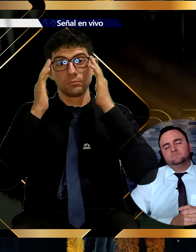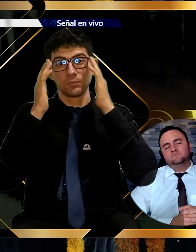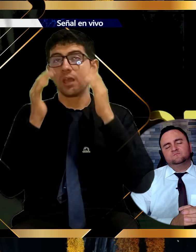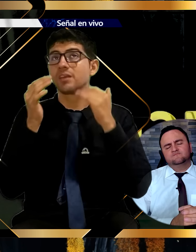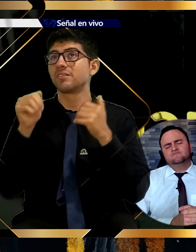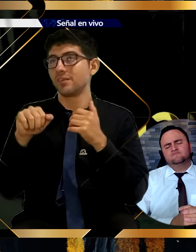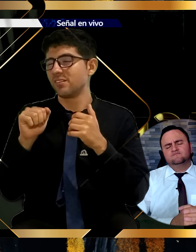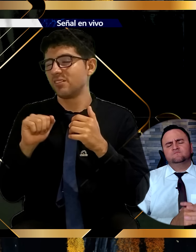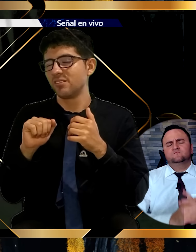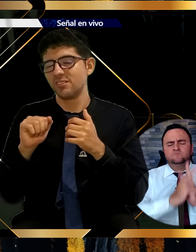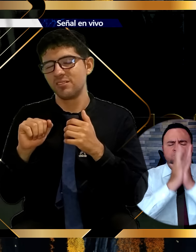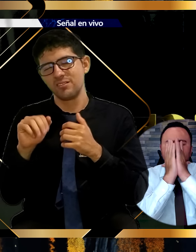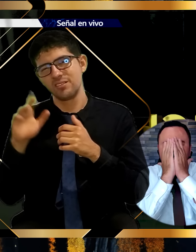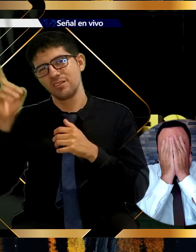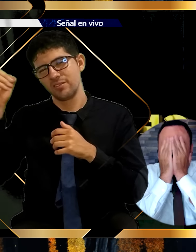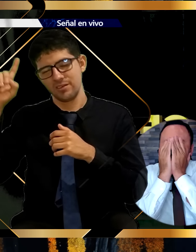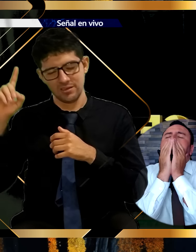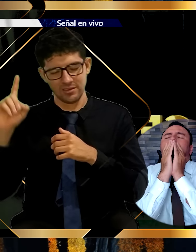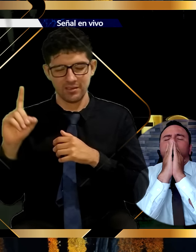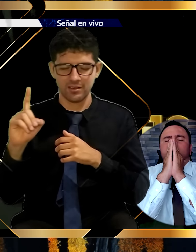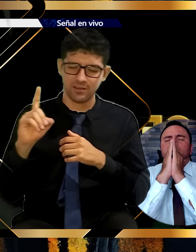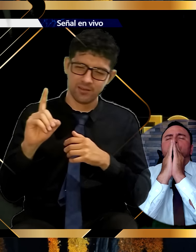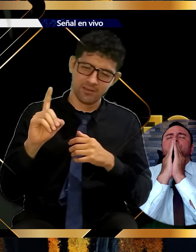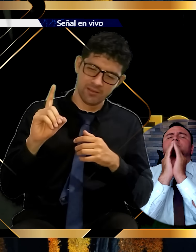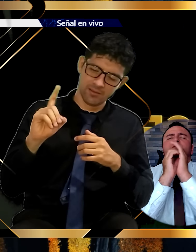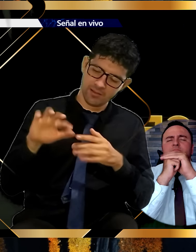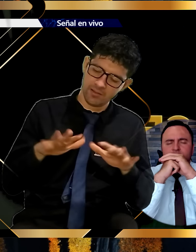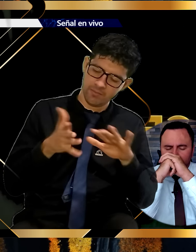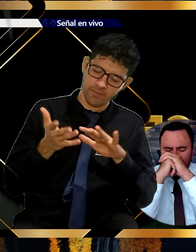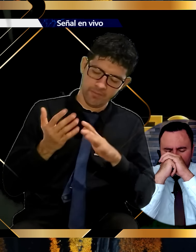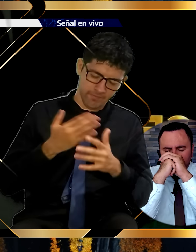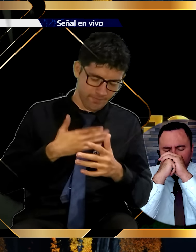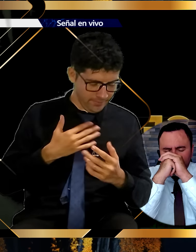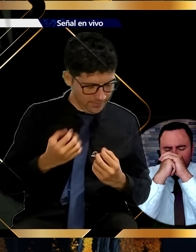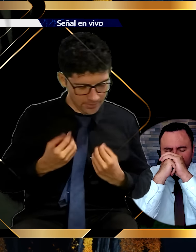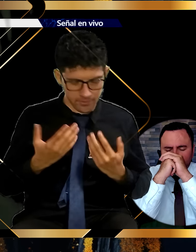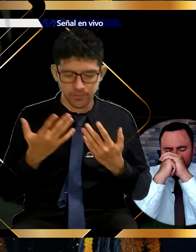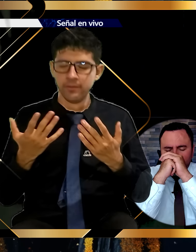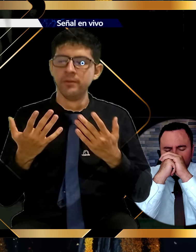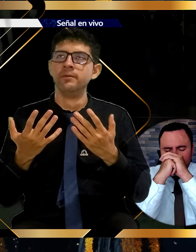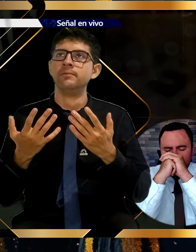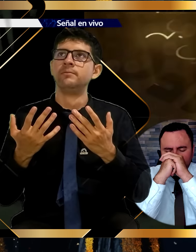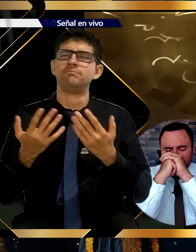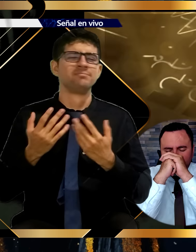vez. Y se le apareció la muerte. Me llamaste.